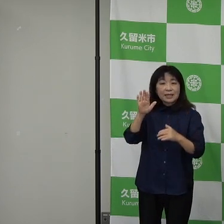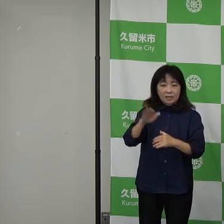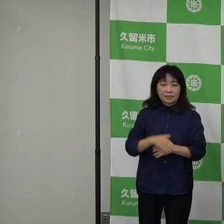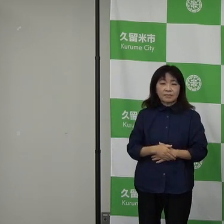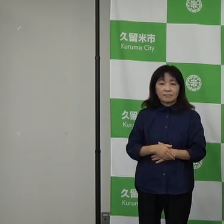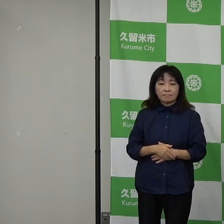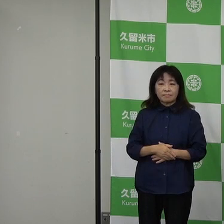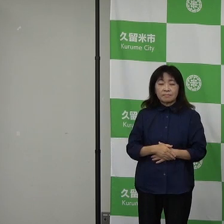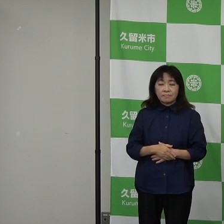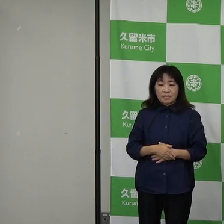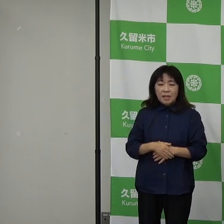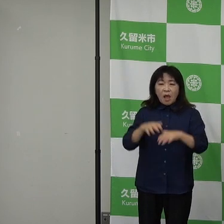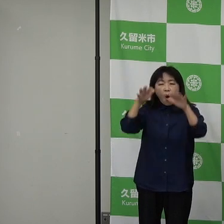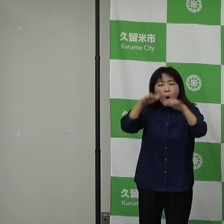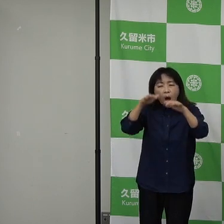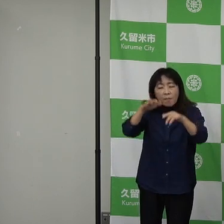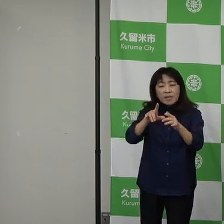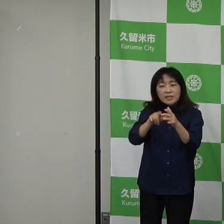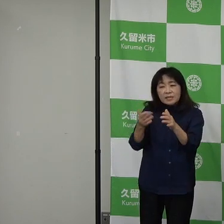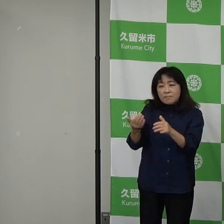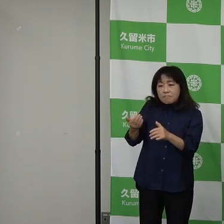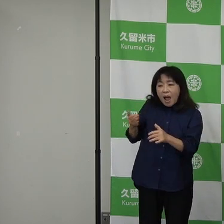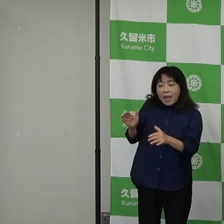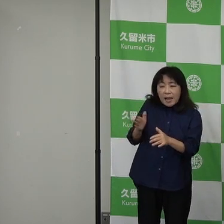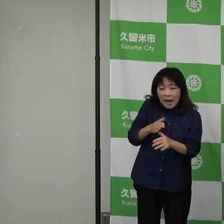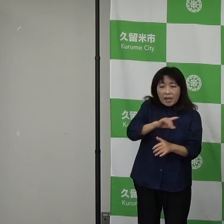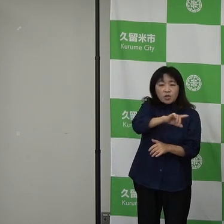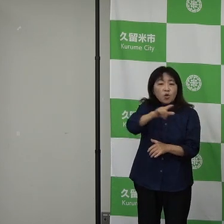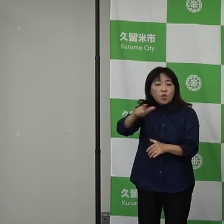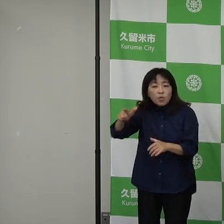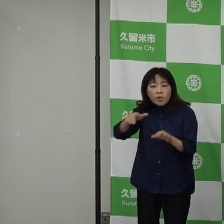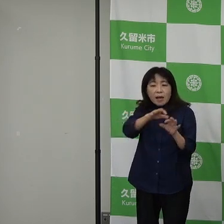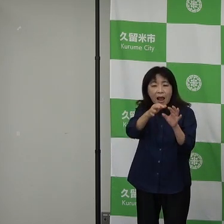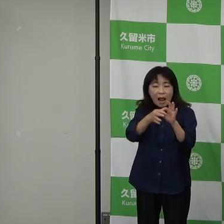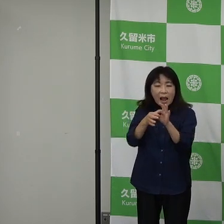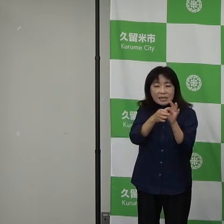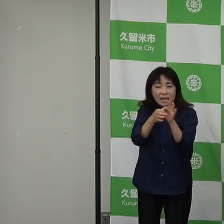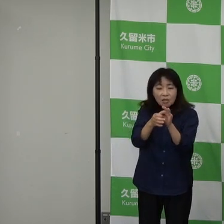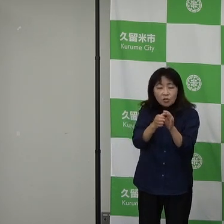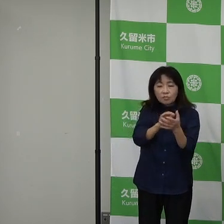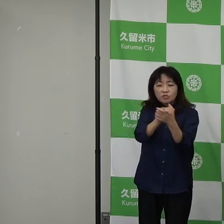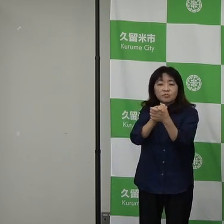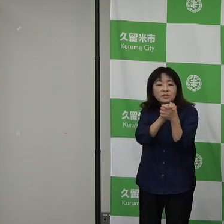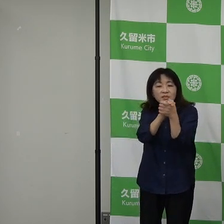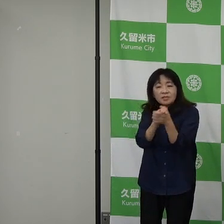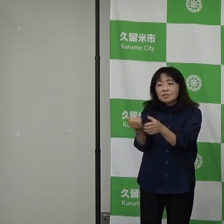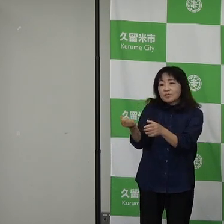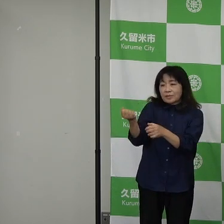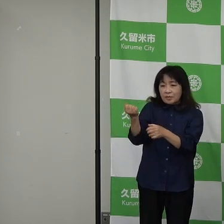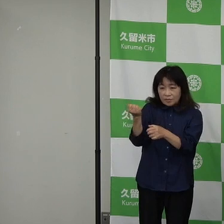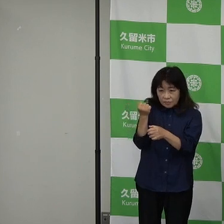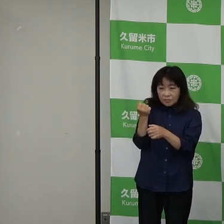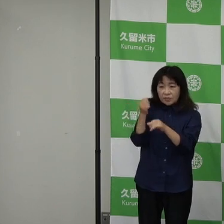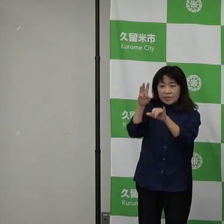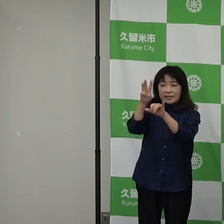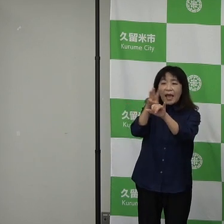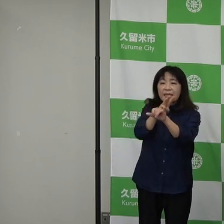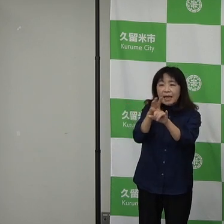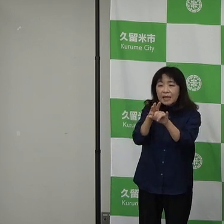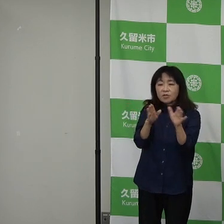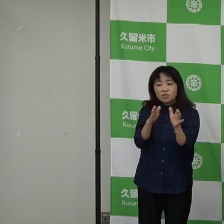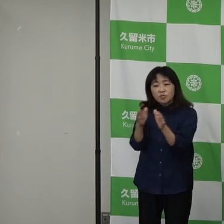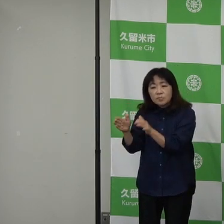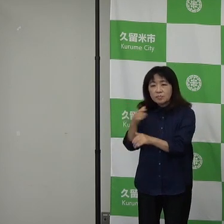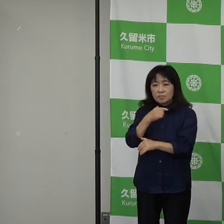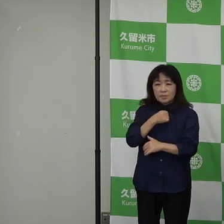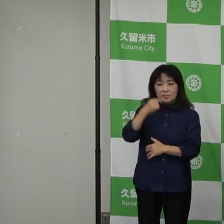からこのような各団体や機関との結びつきを強化し、災害に備えた